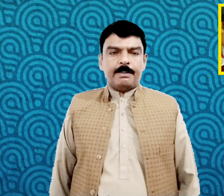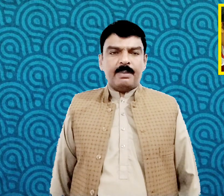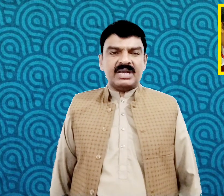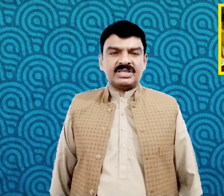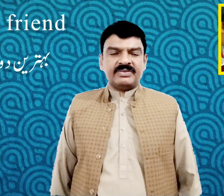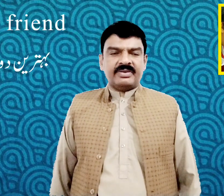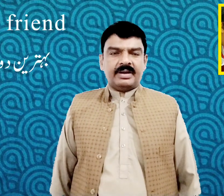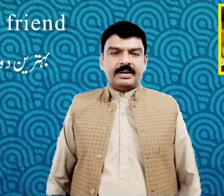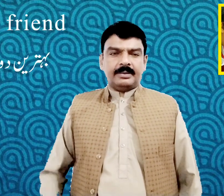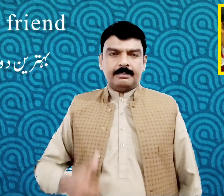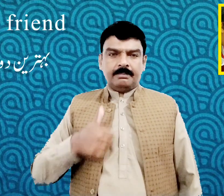बेस्ट फ्रेंड,